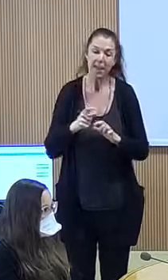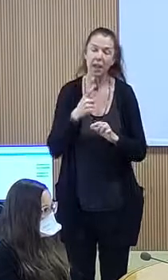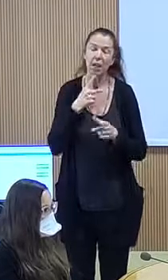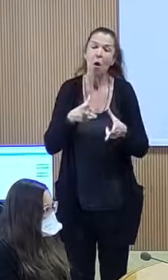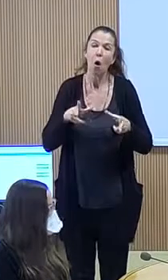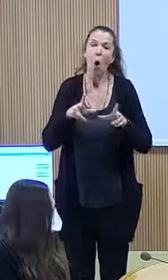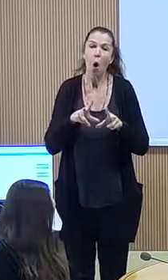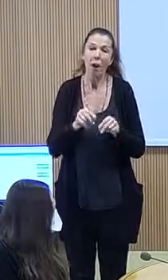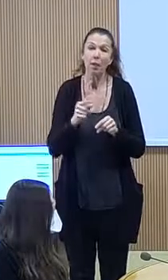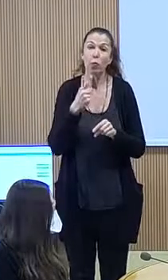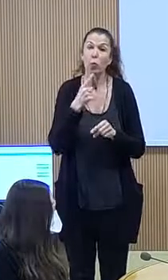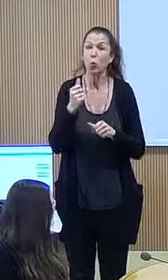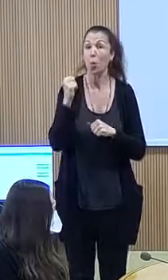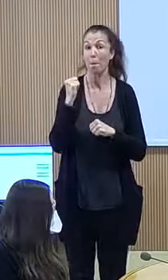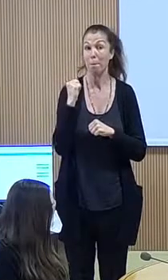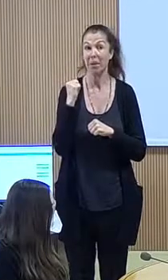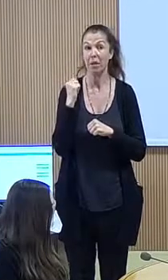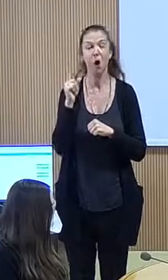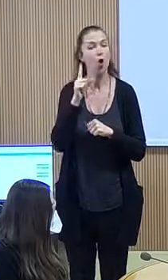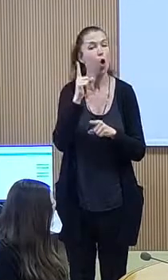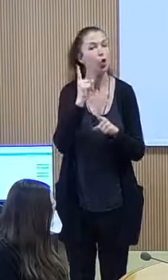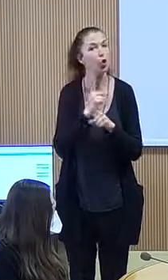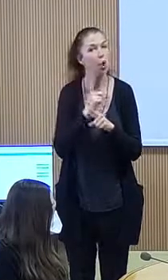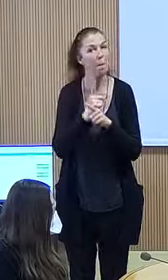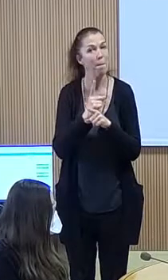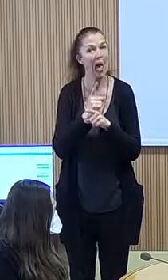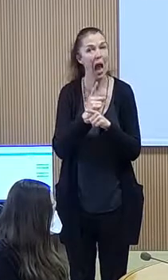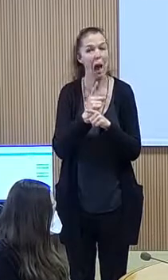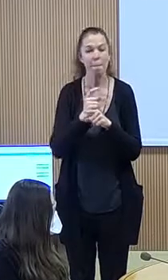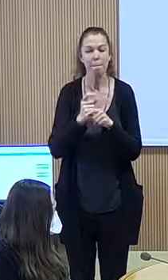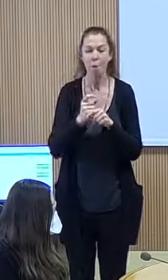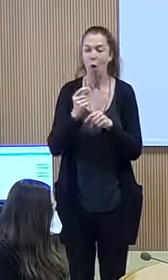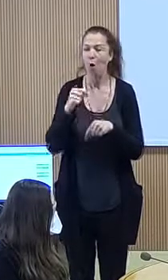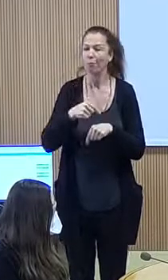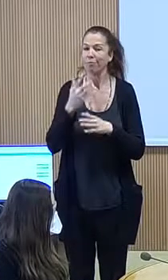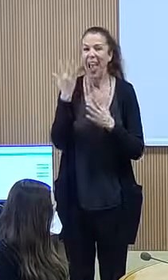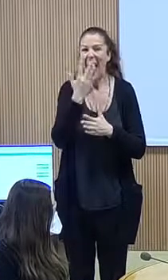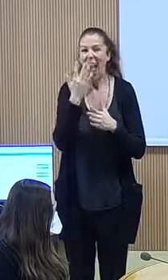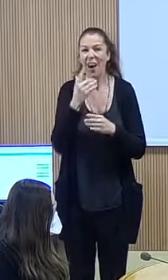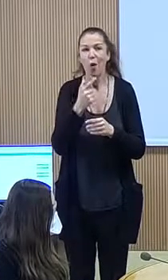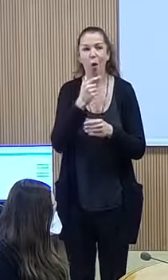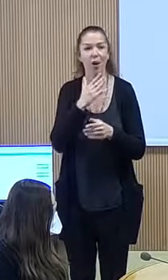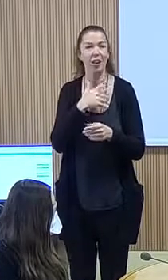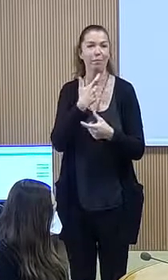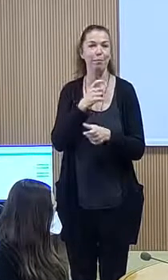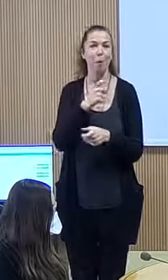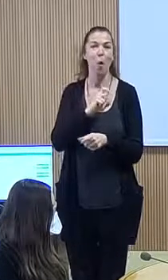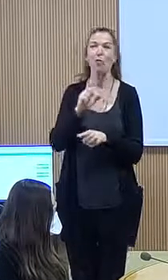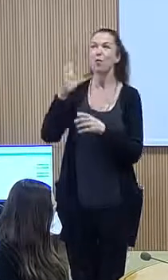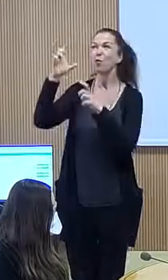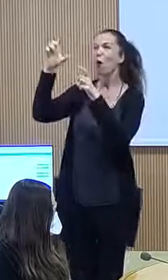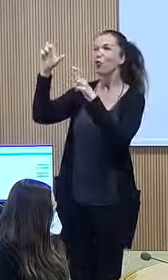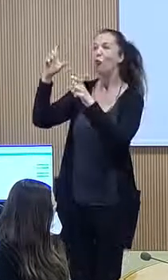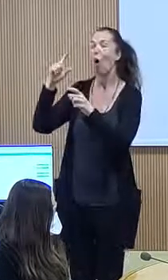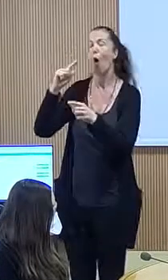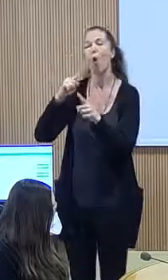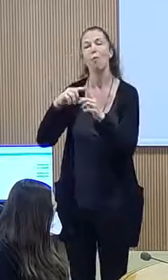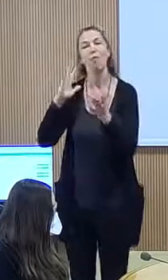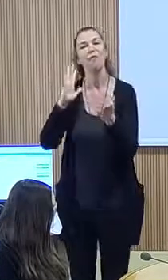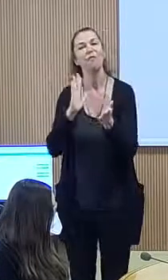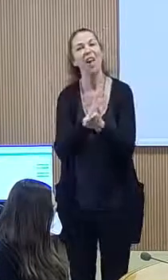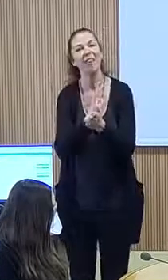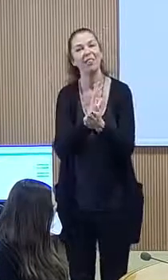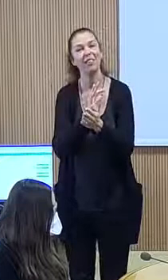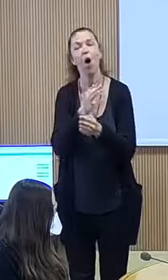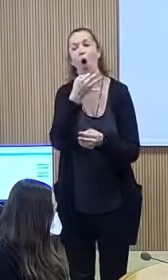non dobbiamo incorrere nell'errore data dalla bella giornata adatta delle festività che lo possiamo fare non